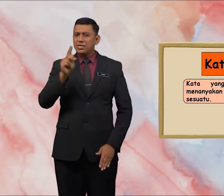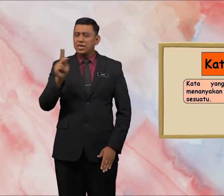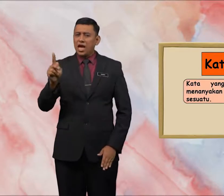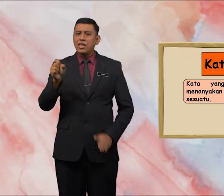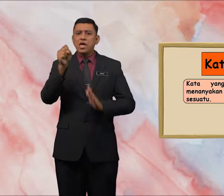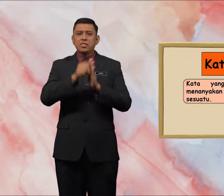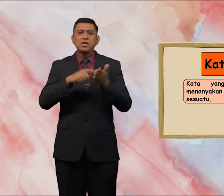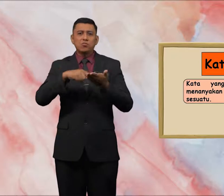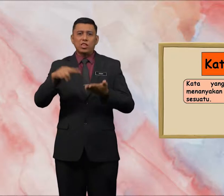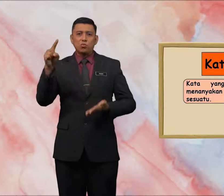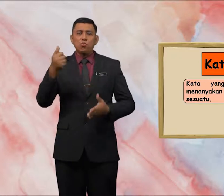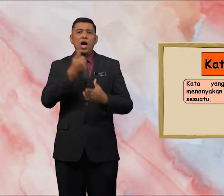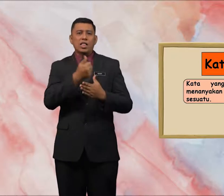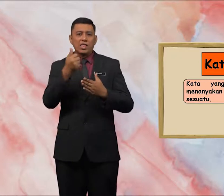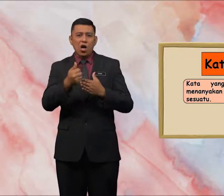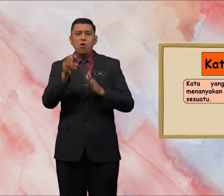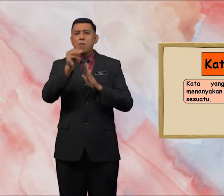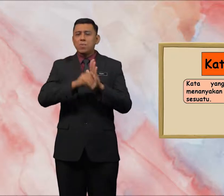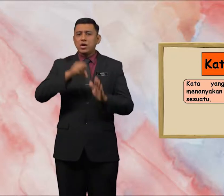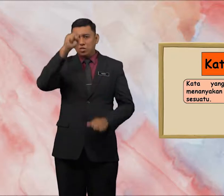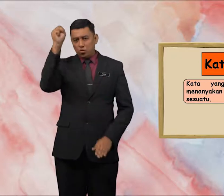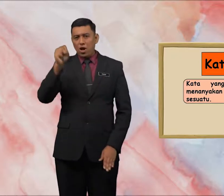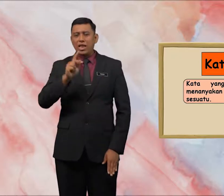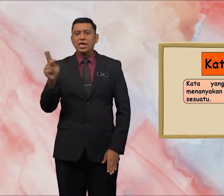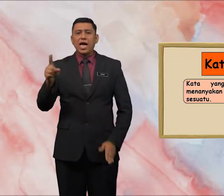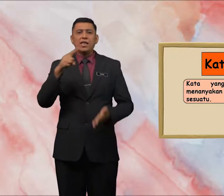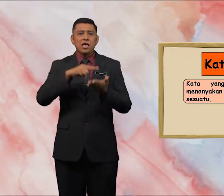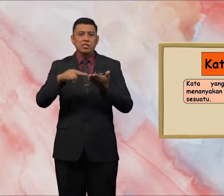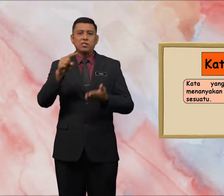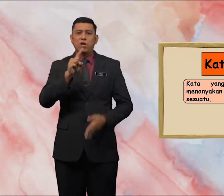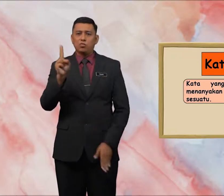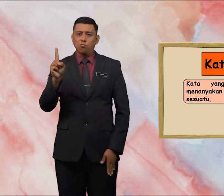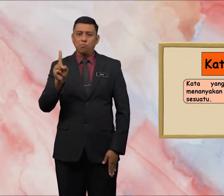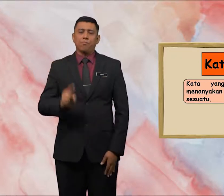menanyakan sesuatu atau menyoalkan sesuatu.